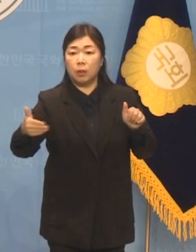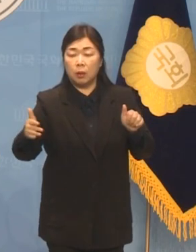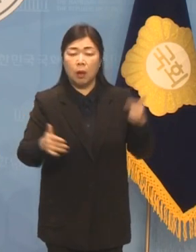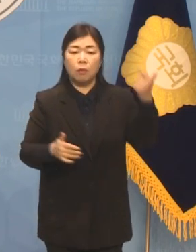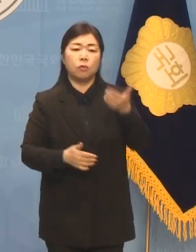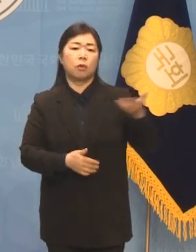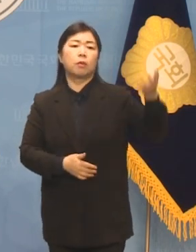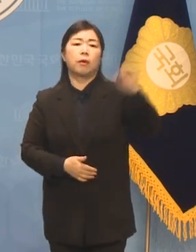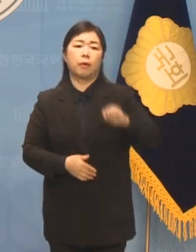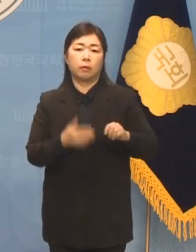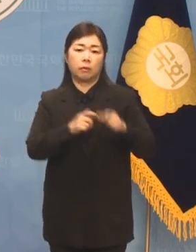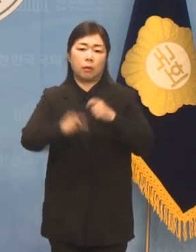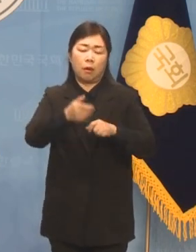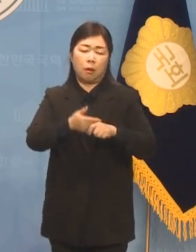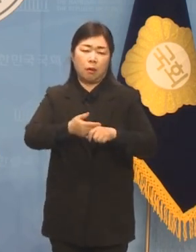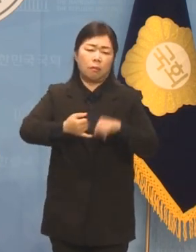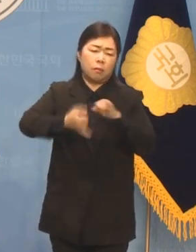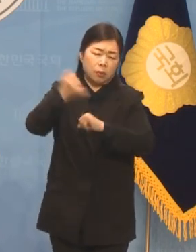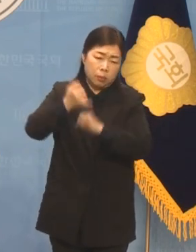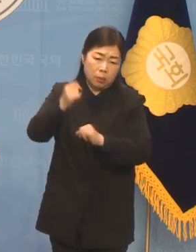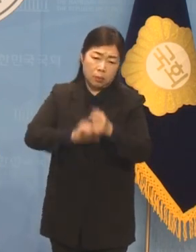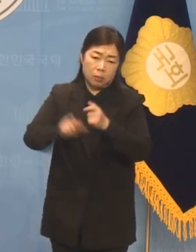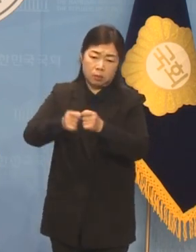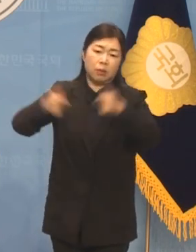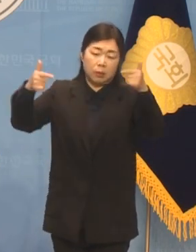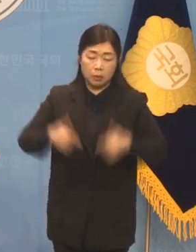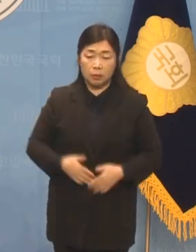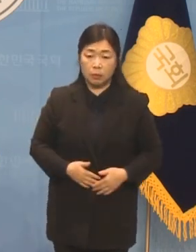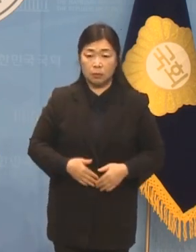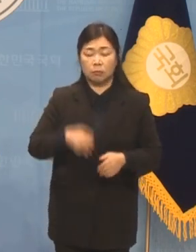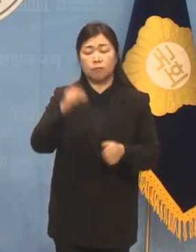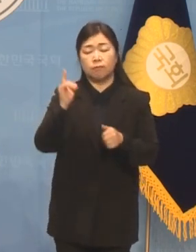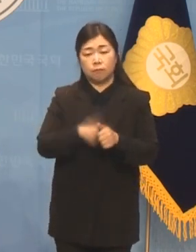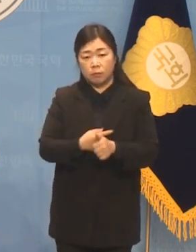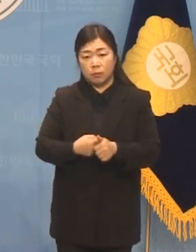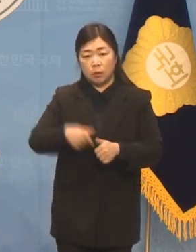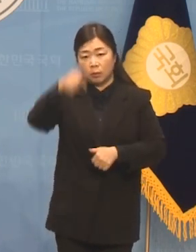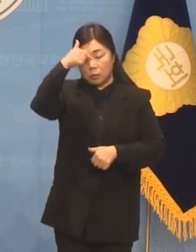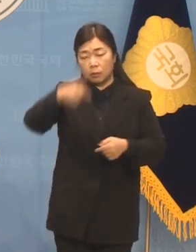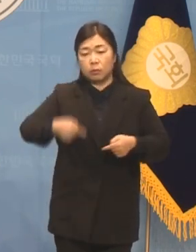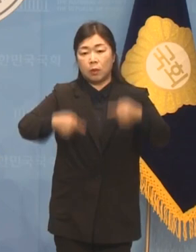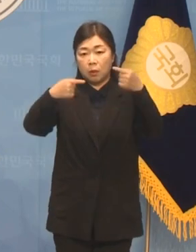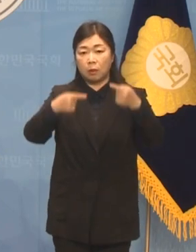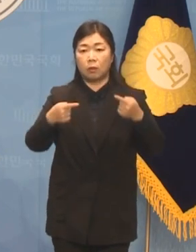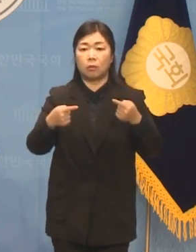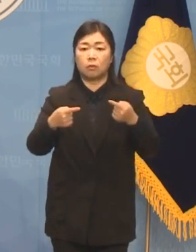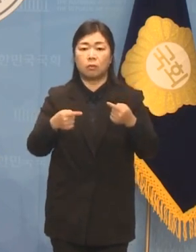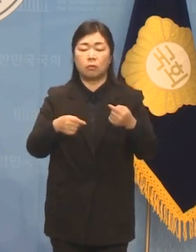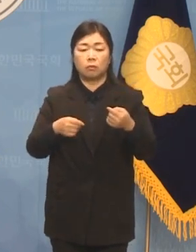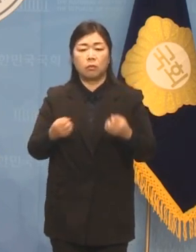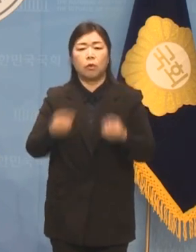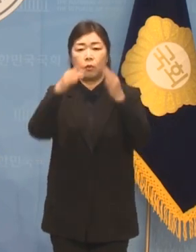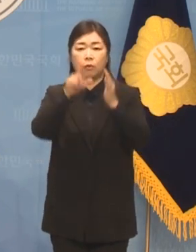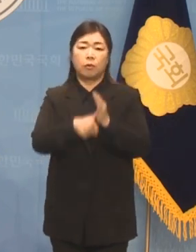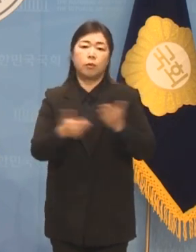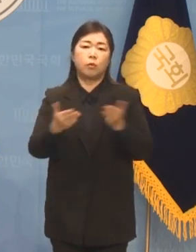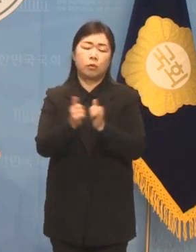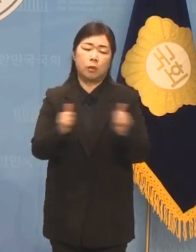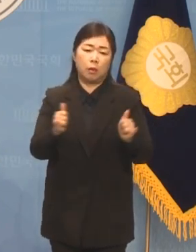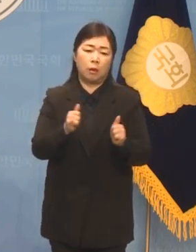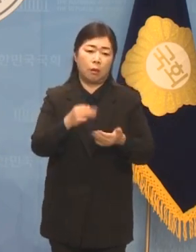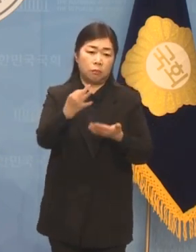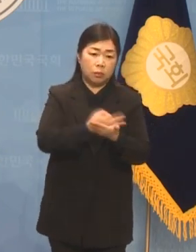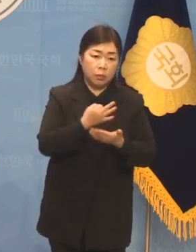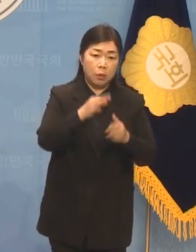설 연휴에 한숨과 눈물로 보내는 노동자들을 우린 또 만나게 됩니다. 이 문제 해결해야 됩니다.